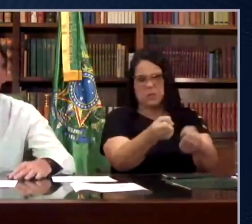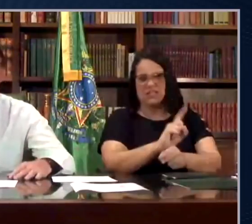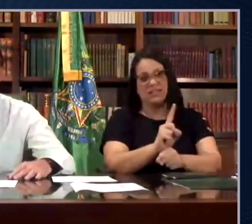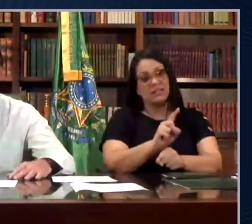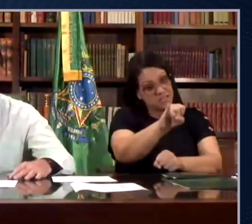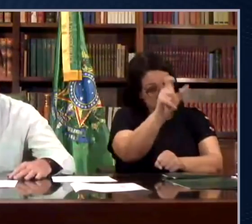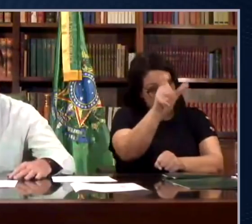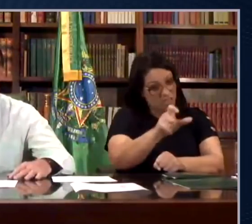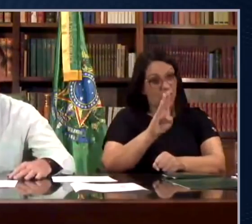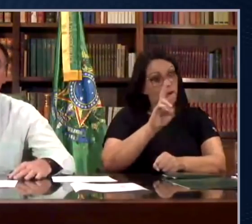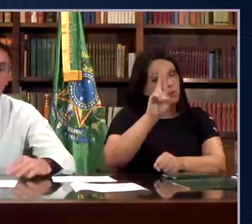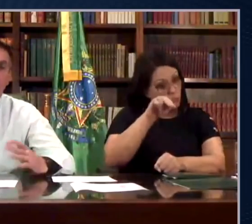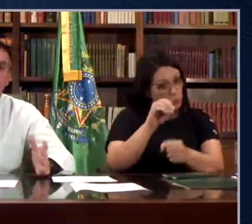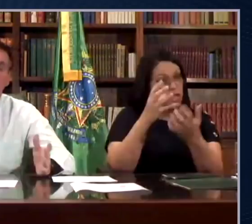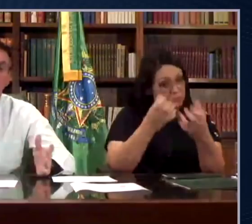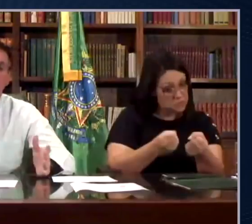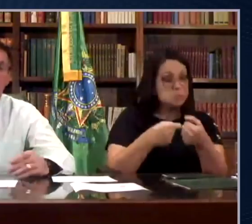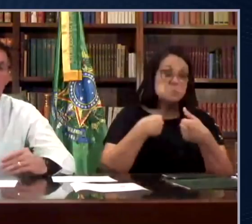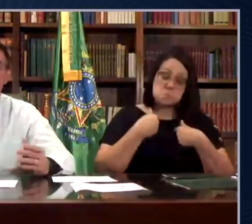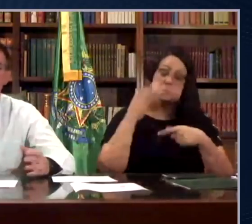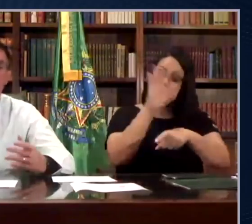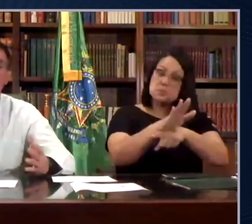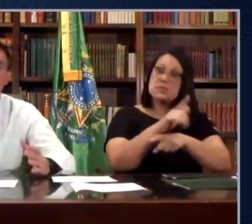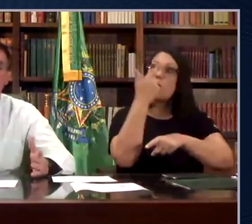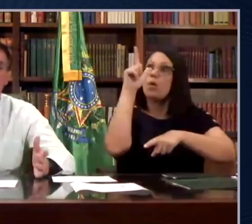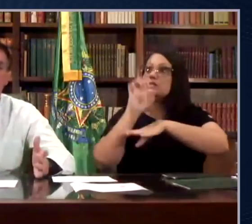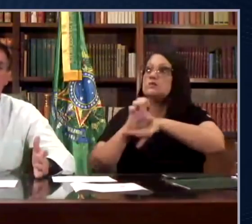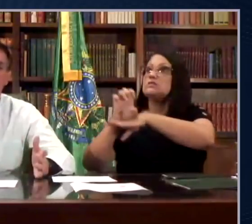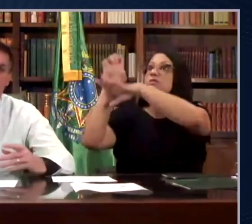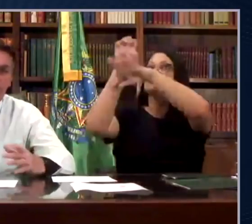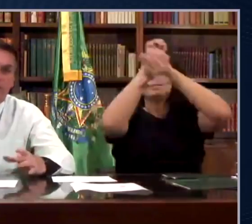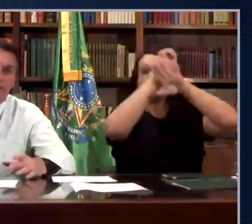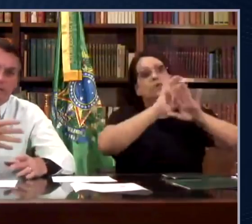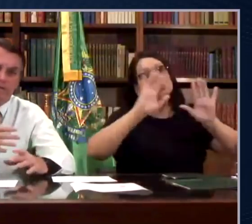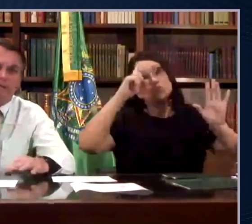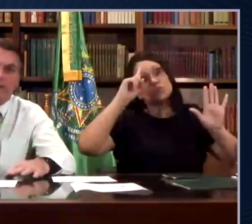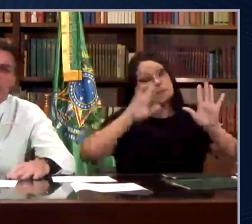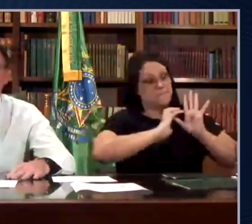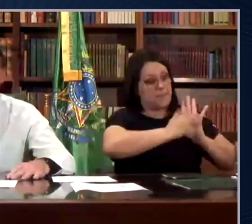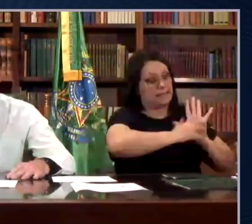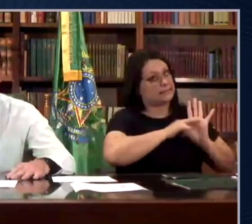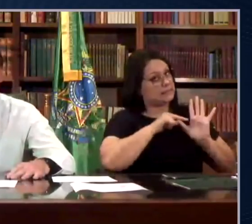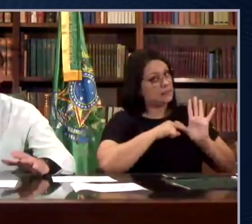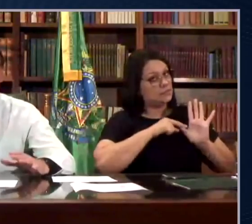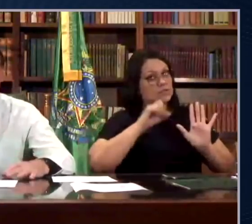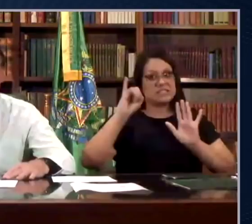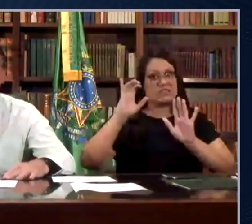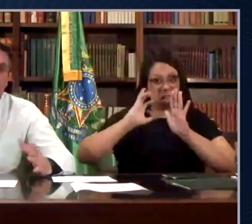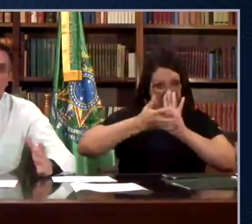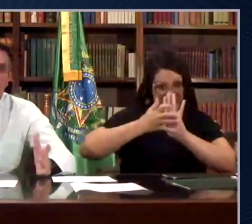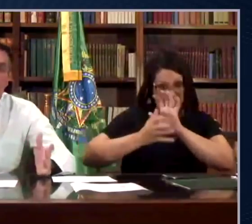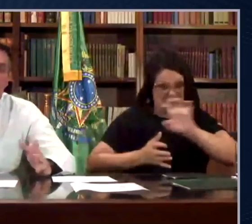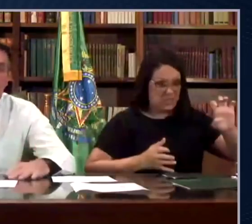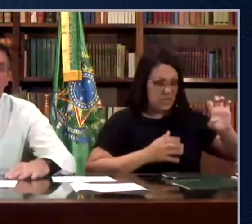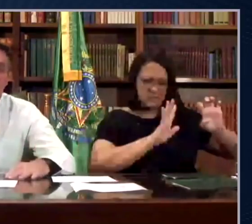obviamente, achar que eu poderia apoiá-lo. Se aparecer em outros estados, independente de partido, né, não sei aqueles tradicionais da